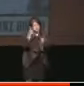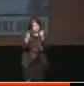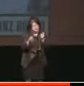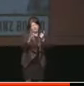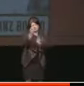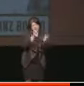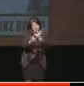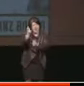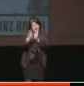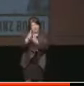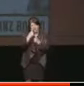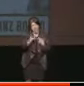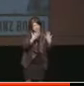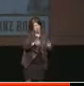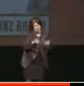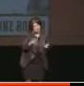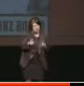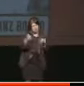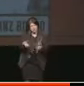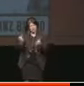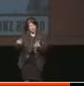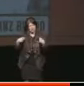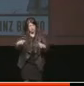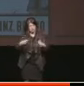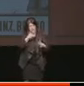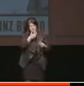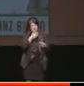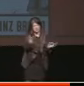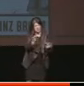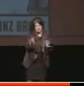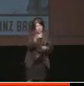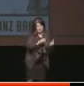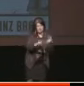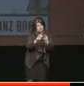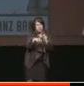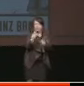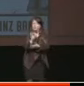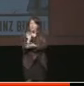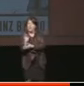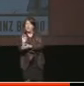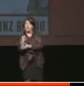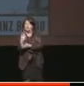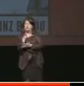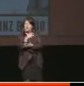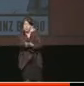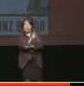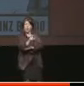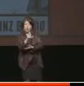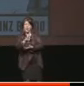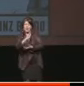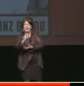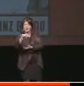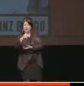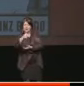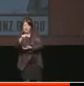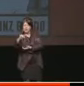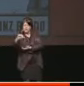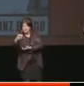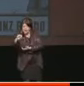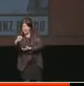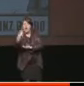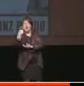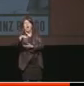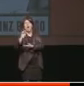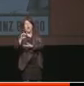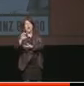parte di questo bellissimo bellissimo progetto ci sarà poi una lezione proposta di Cortazar di Ernesto Franco e ci saranno anche